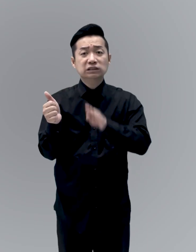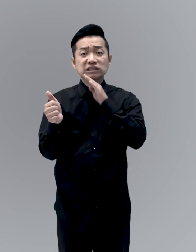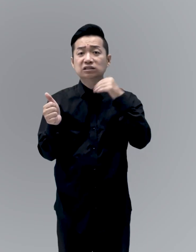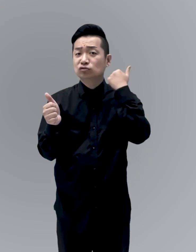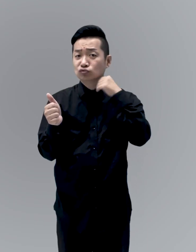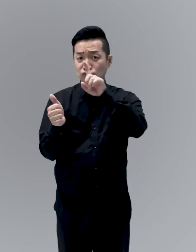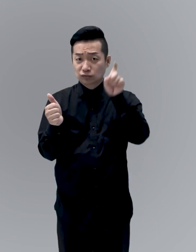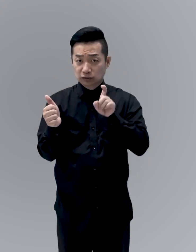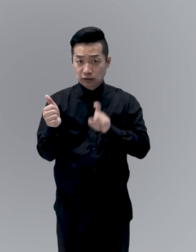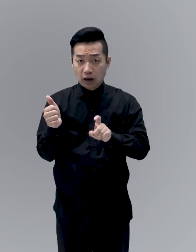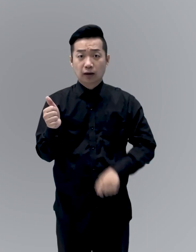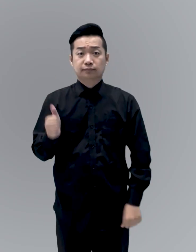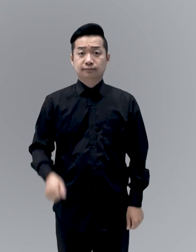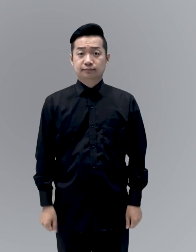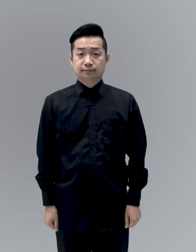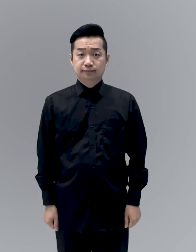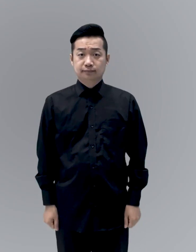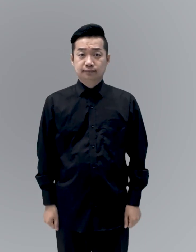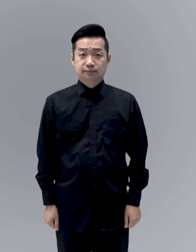정체가 뭘까?